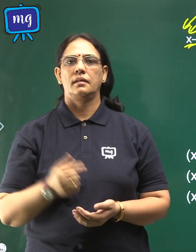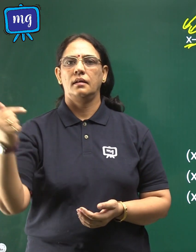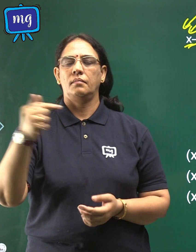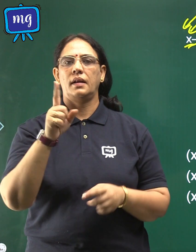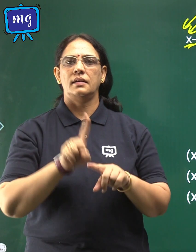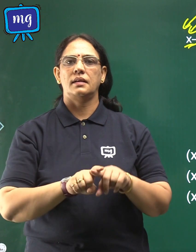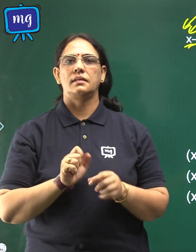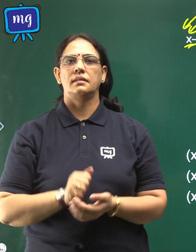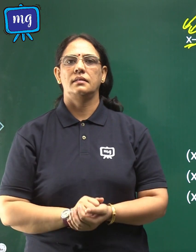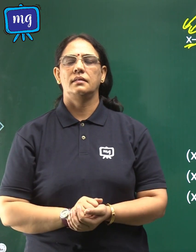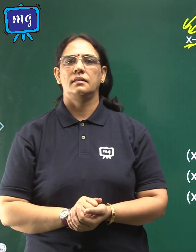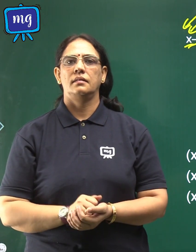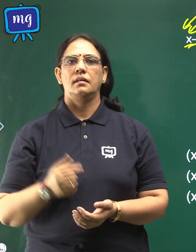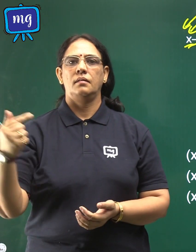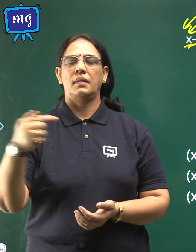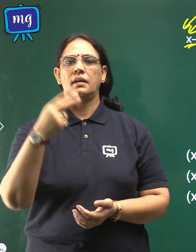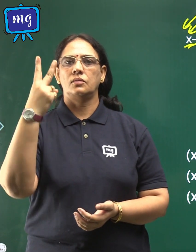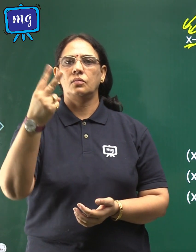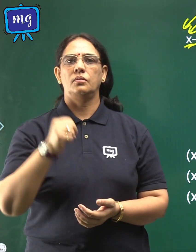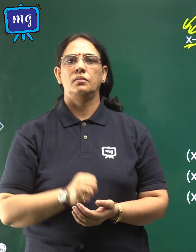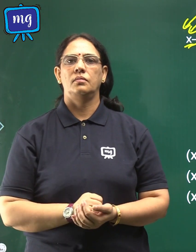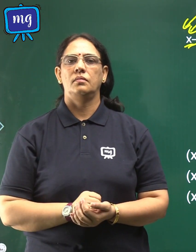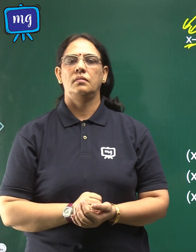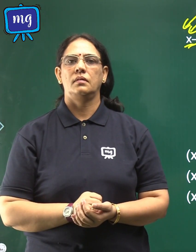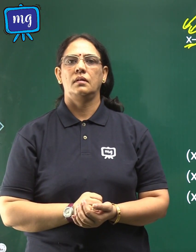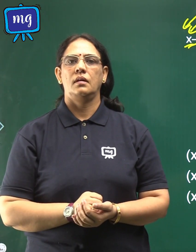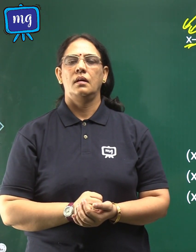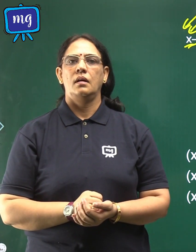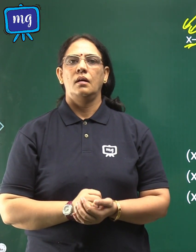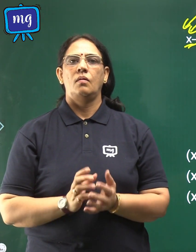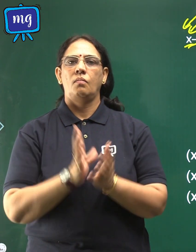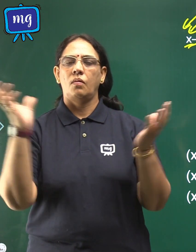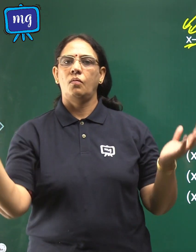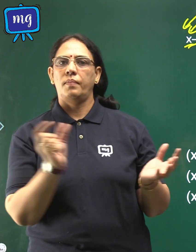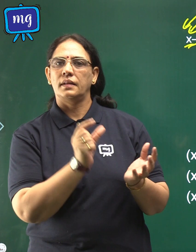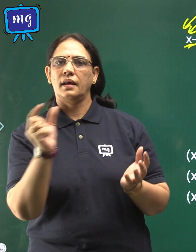माइनस एक्स माइनस दो बहुपद के